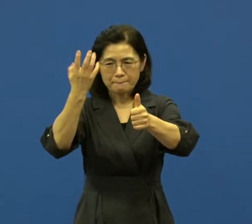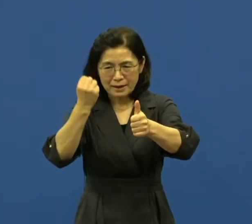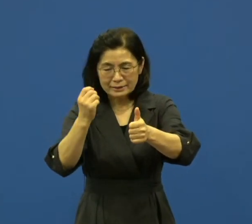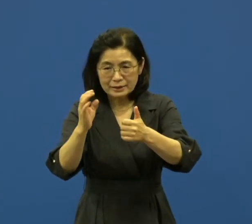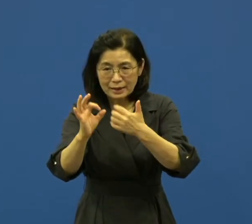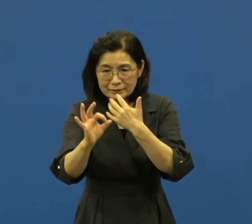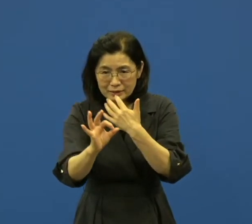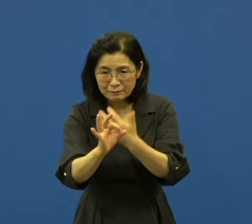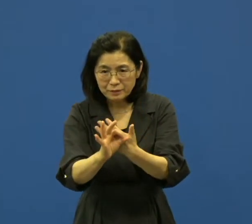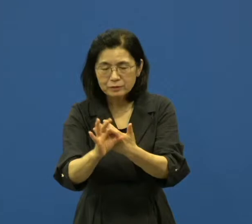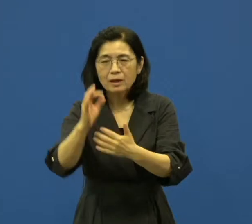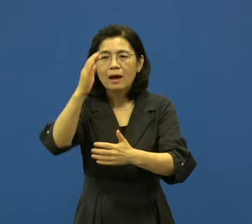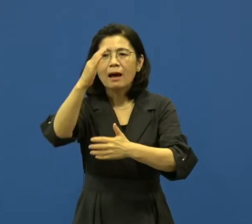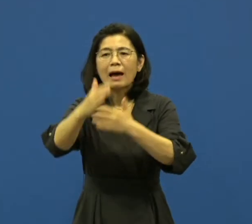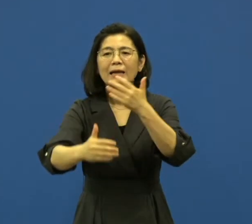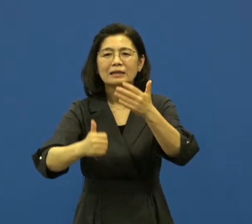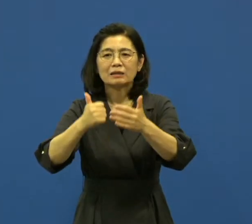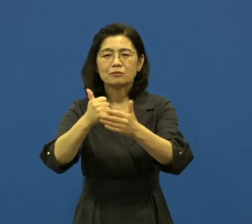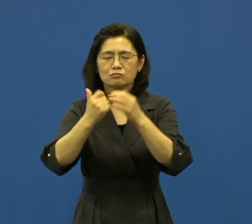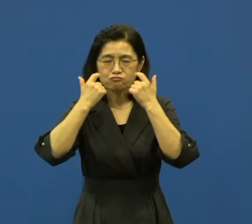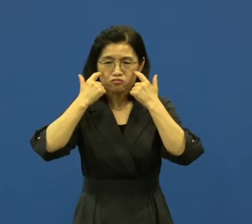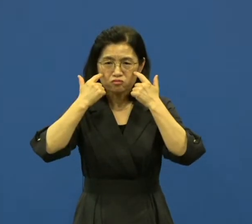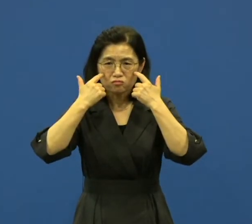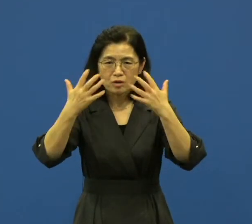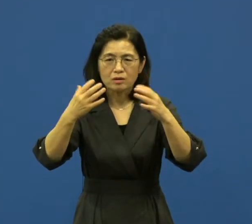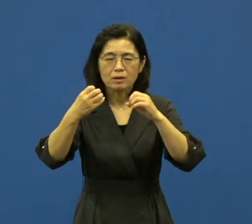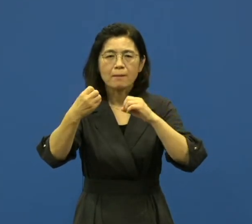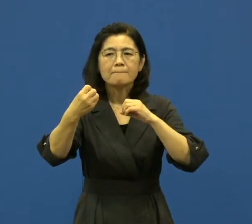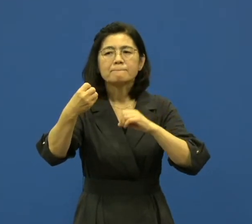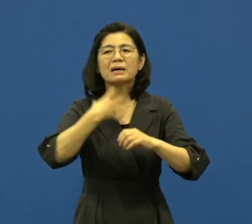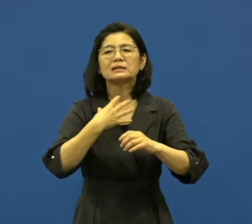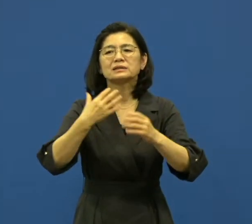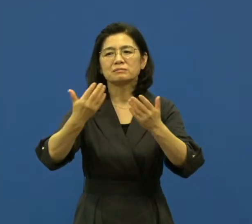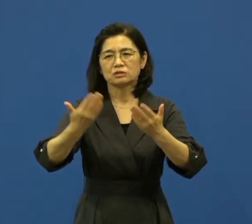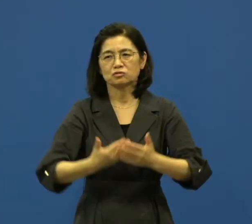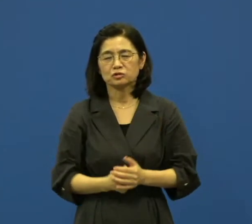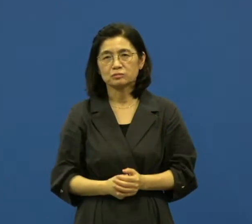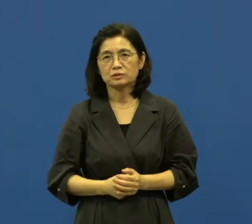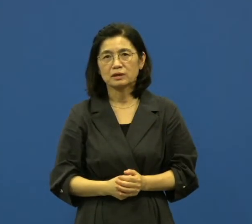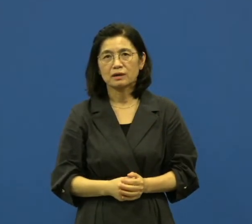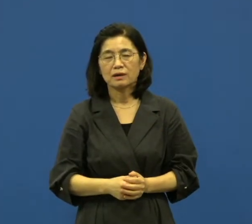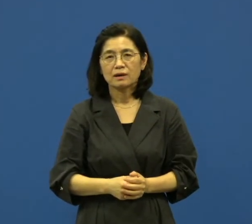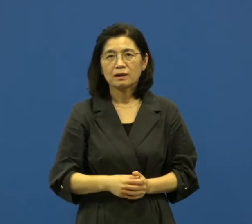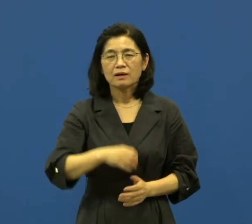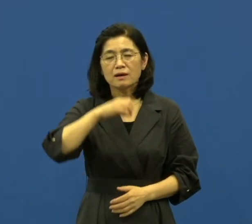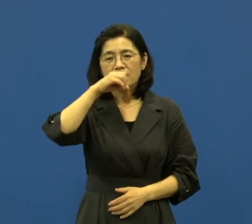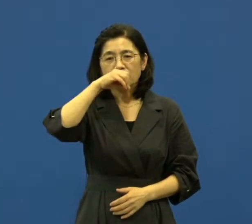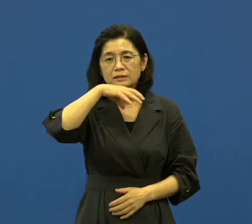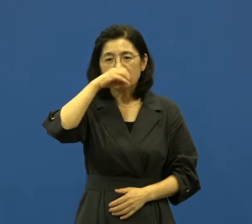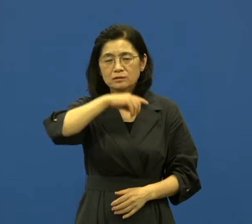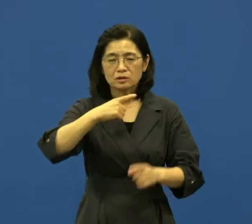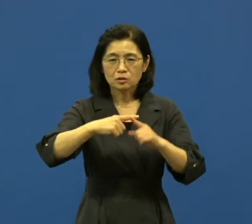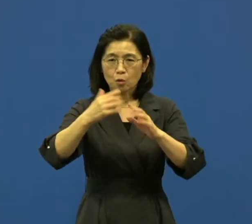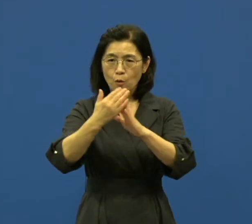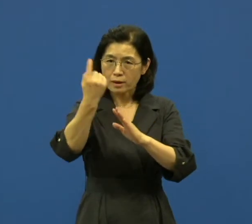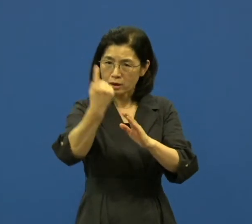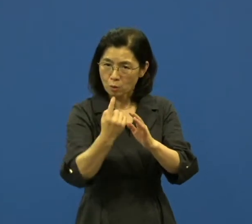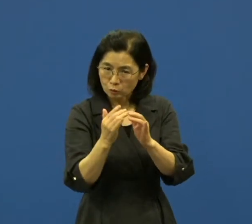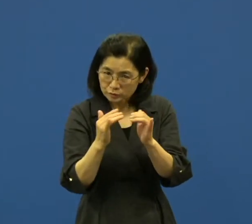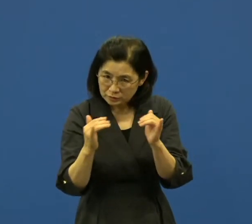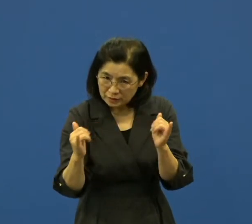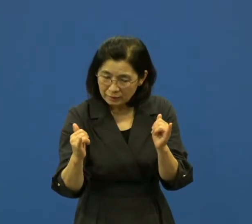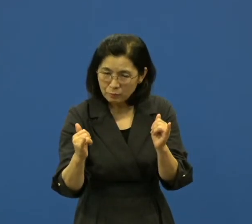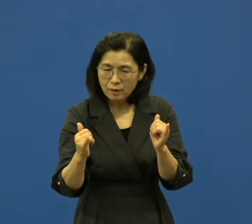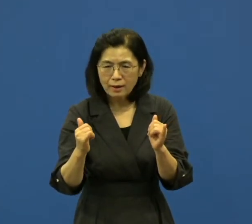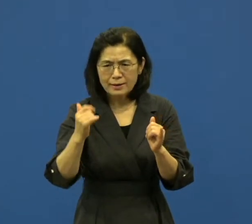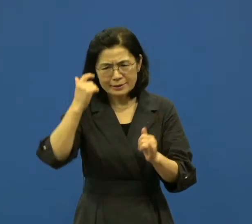답을 말씀을 통하게 주실 거예요. 그냥 오신 분과 질문을 가지고 오신 분, 어떤 뭔가를 찾고 있는 분과는